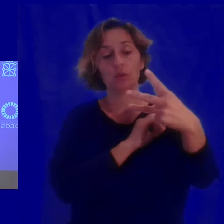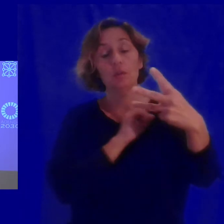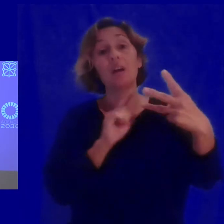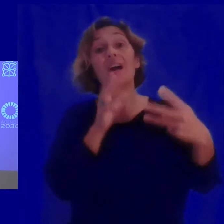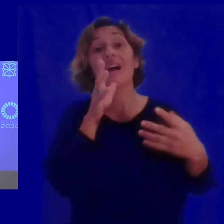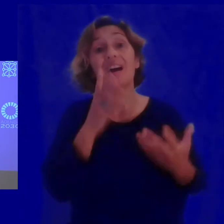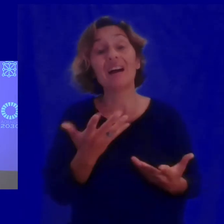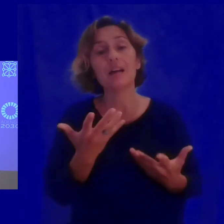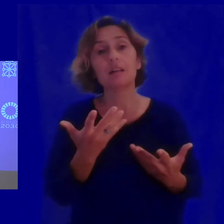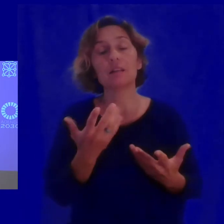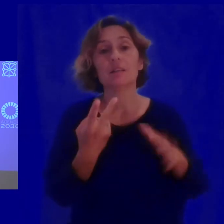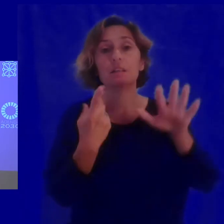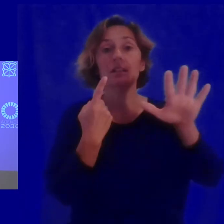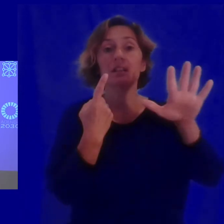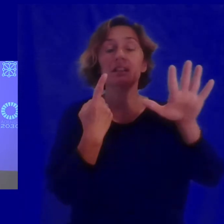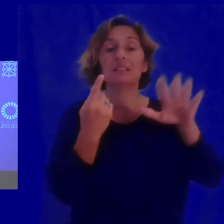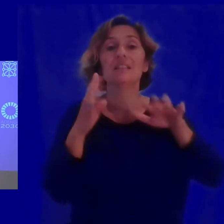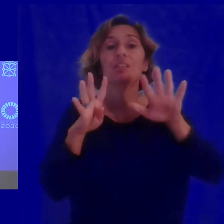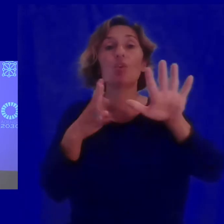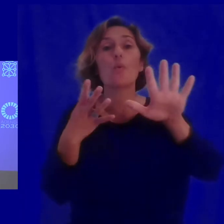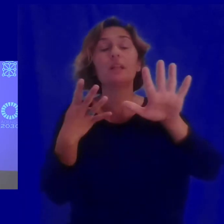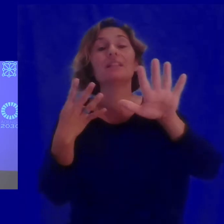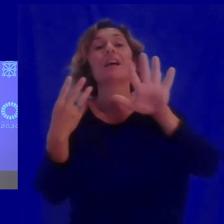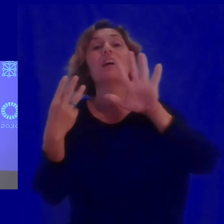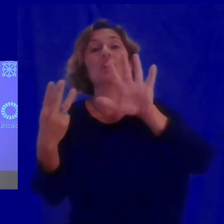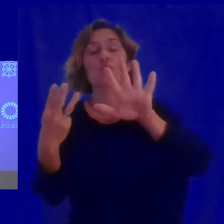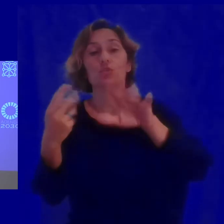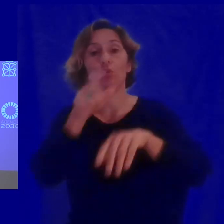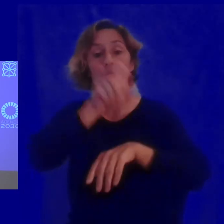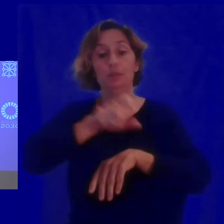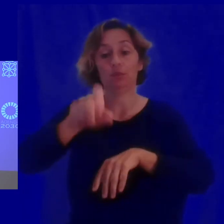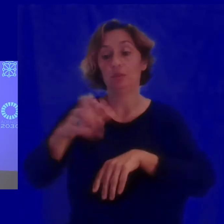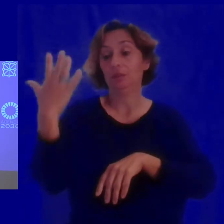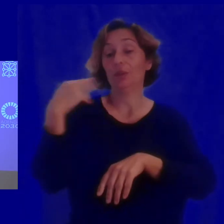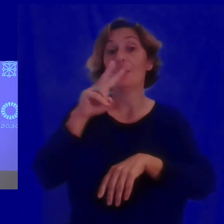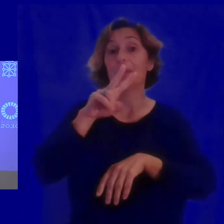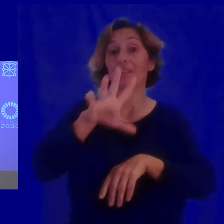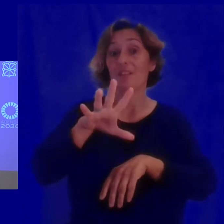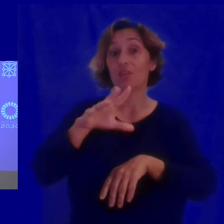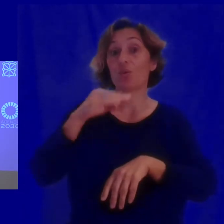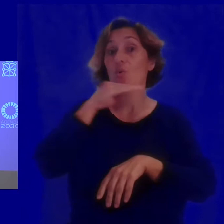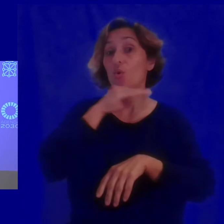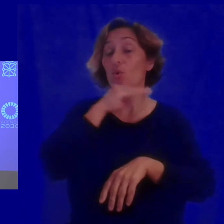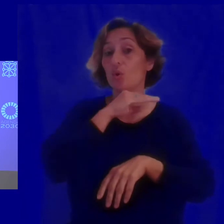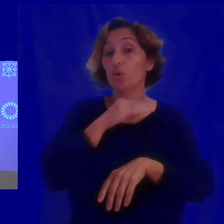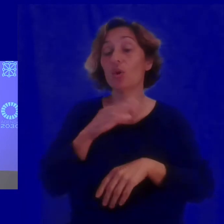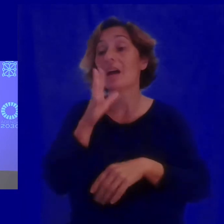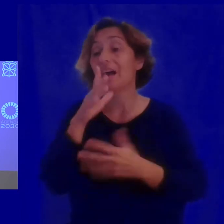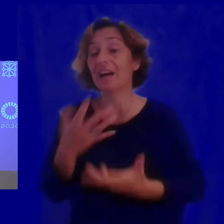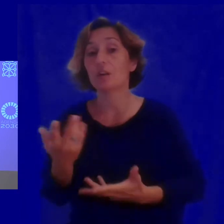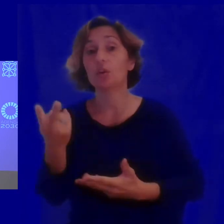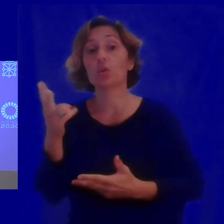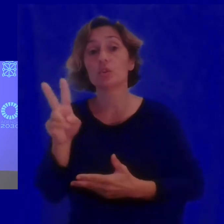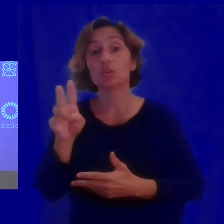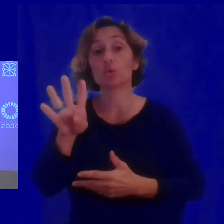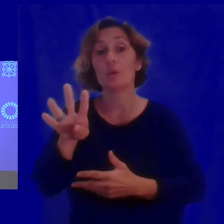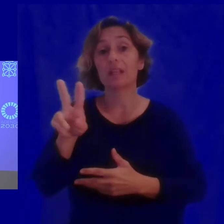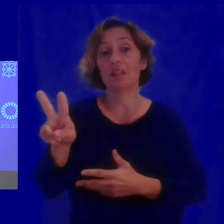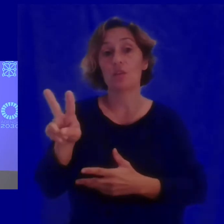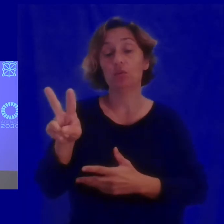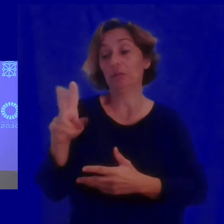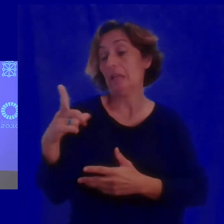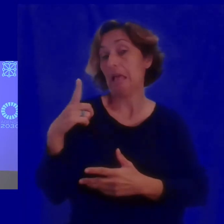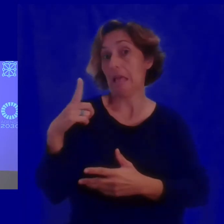pasado de los 698 casos del 25 de octubre a los 242 que les he comentado del día de